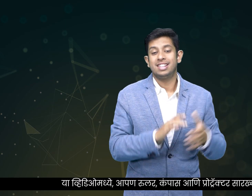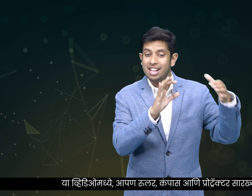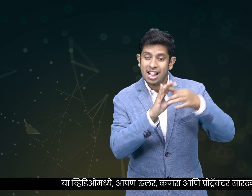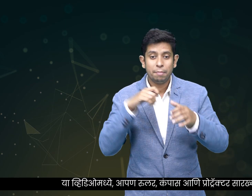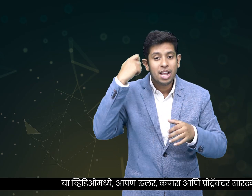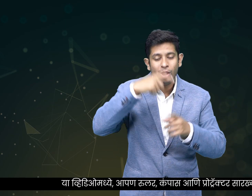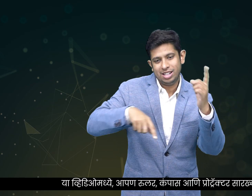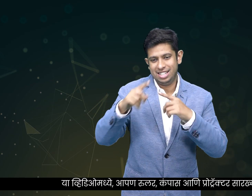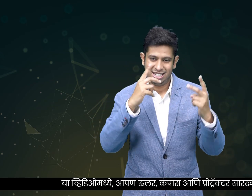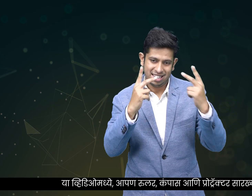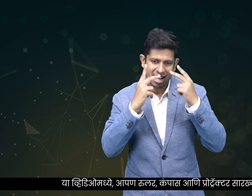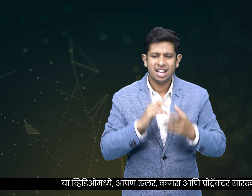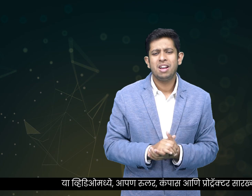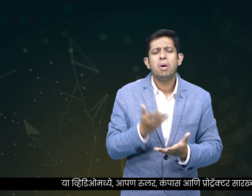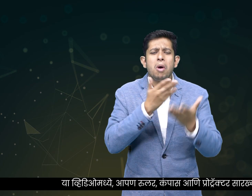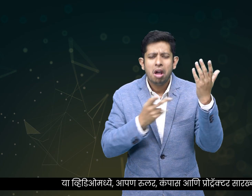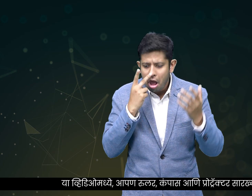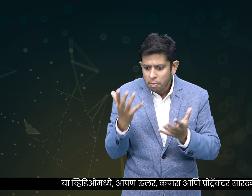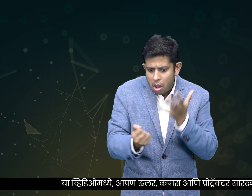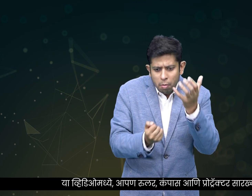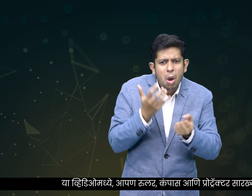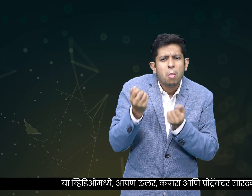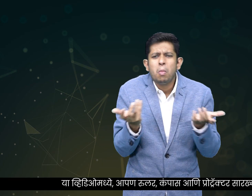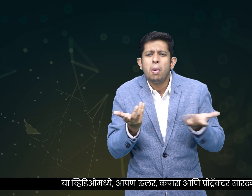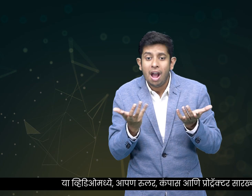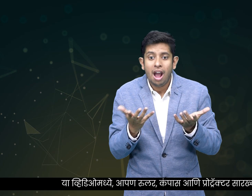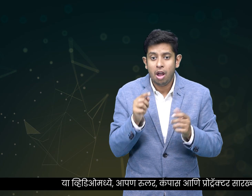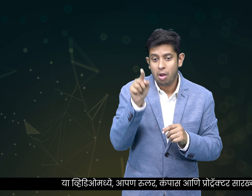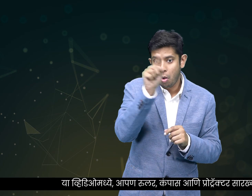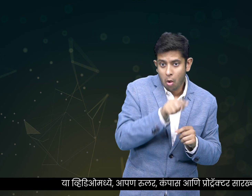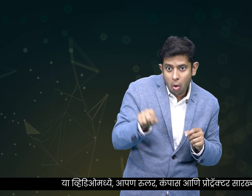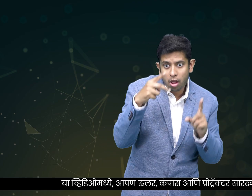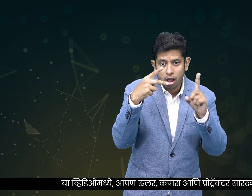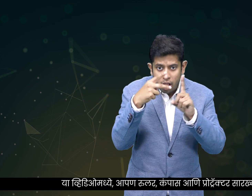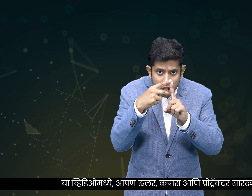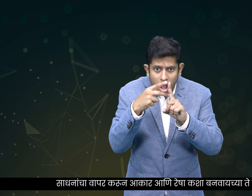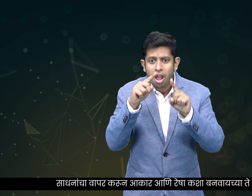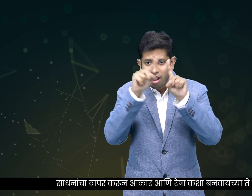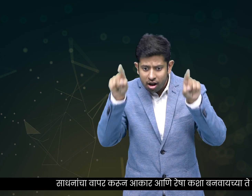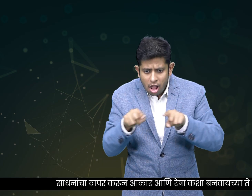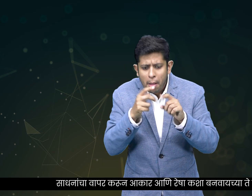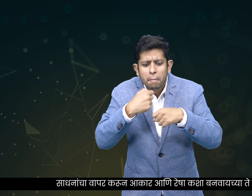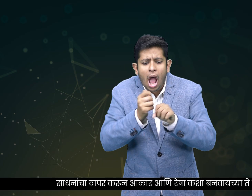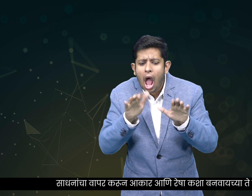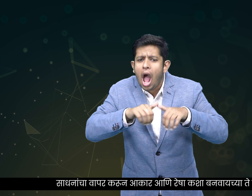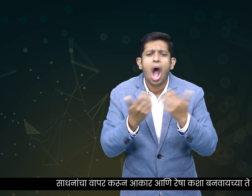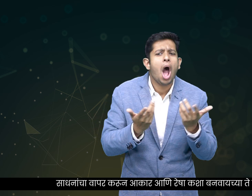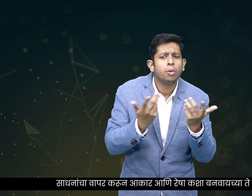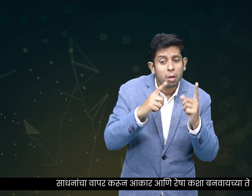या व्हिडिओमध्ये आपण रूलर, कंपास आणि प्रोट्रॅक्टर सारख्या साधनांचा वापर करून